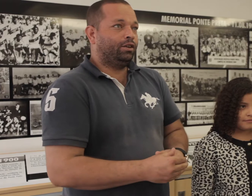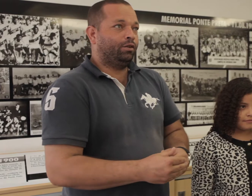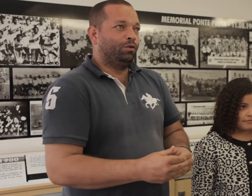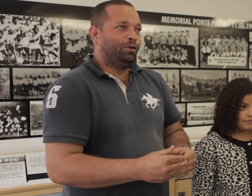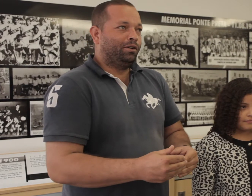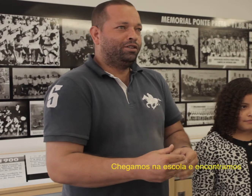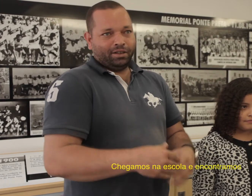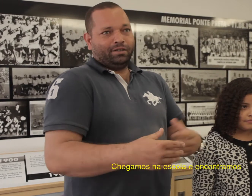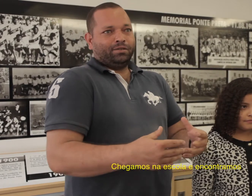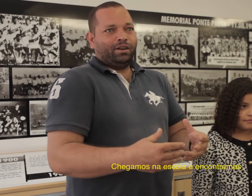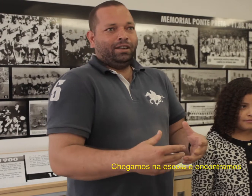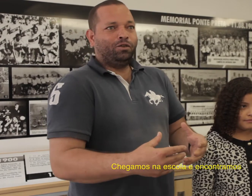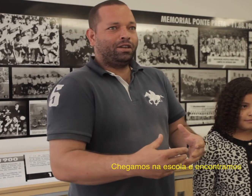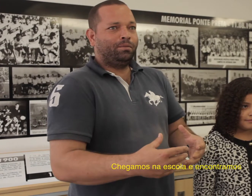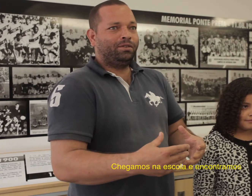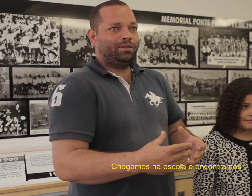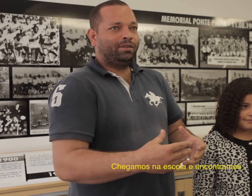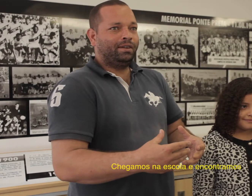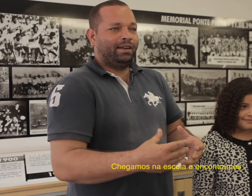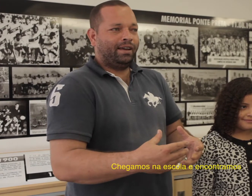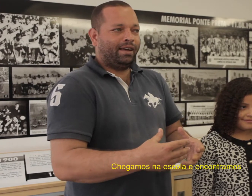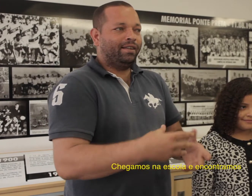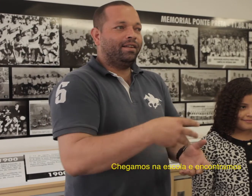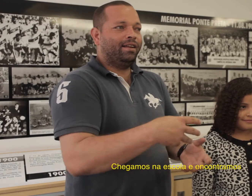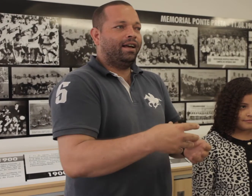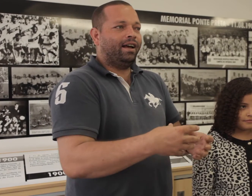E chegando na escola encontramos